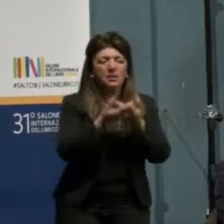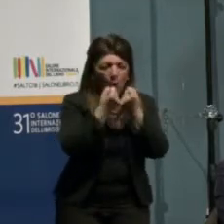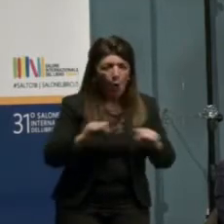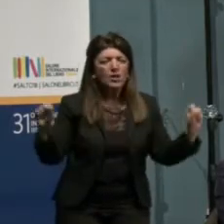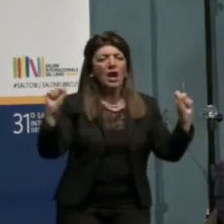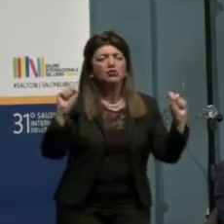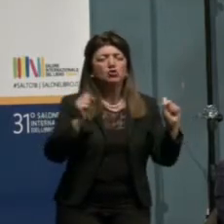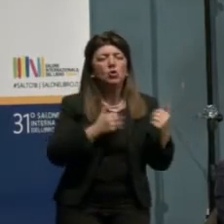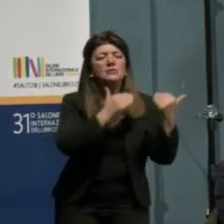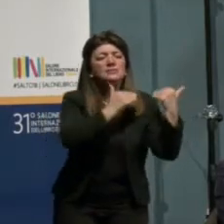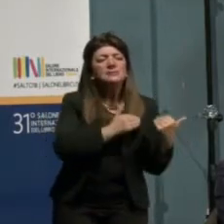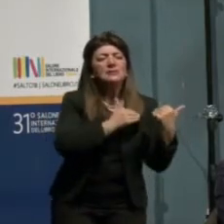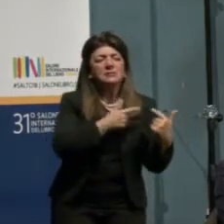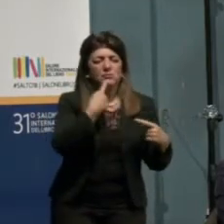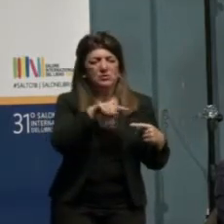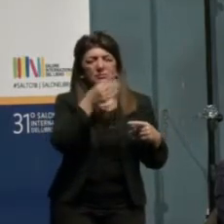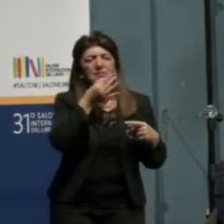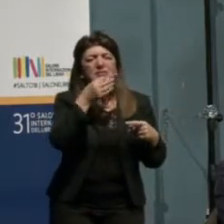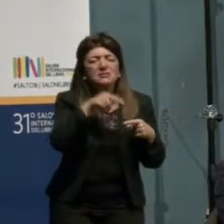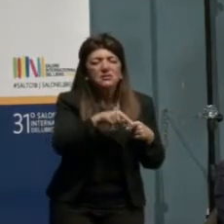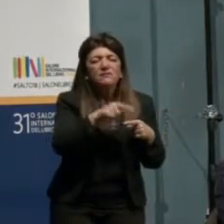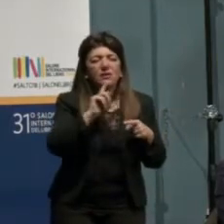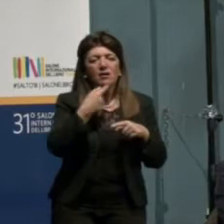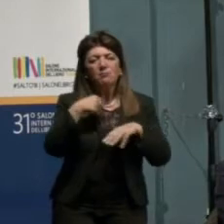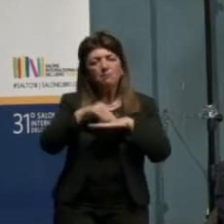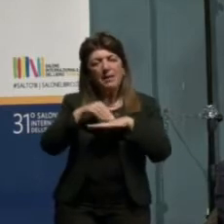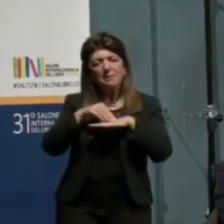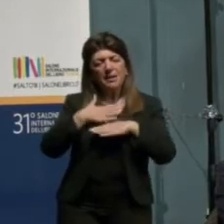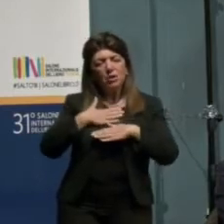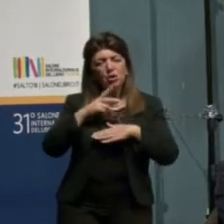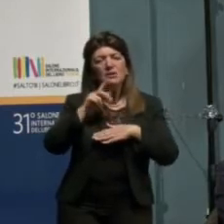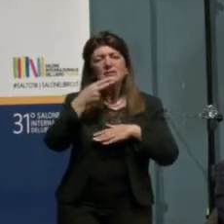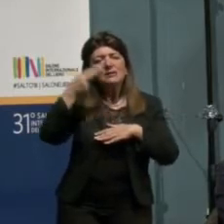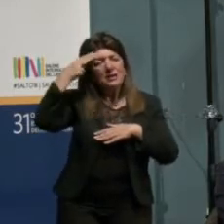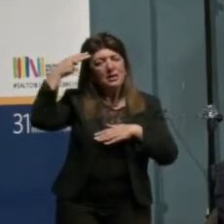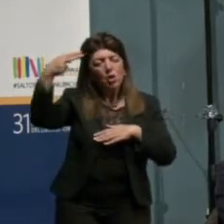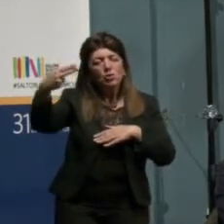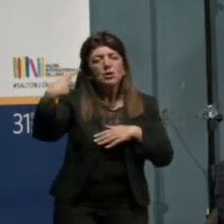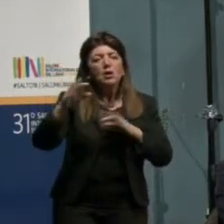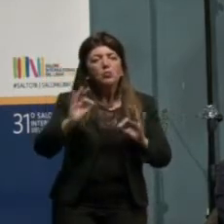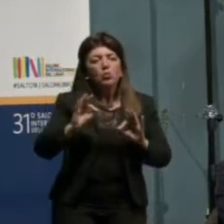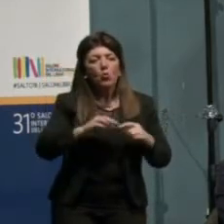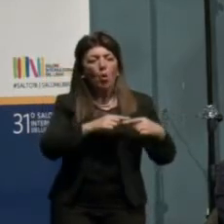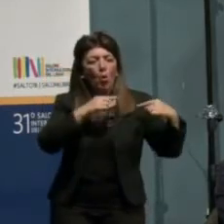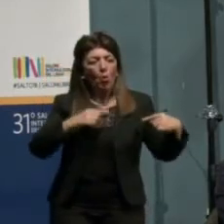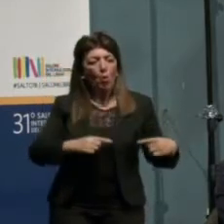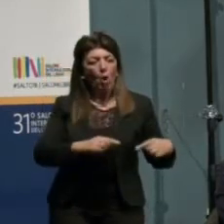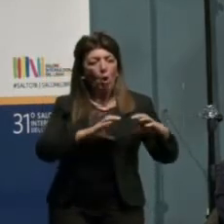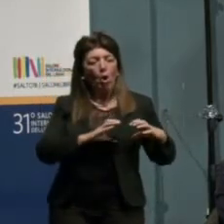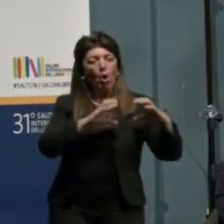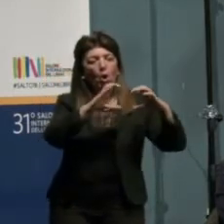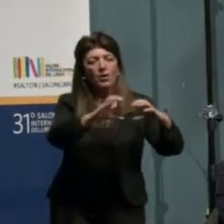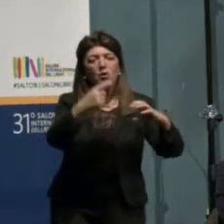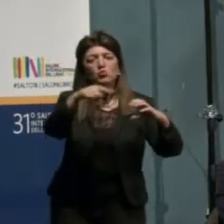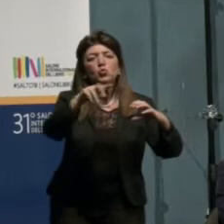responsabilità se posso permettermi vorrei ricordare a chi non lo conosceva che questa era proprio il cuore dell'insegnamento che roberto morrione dalla